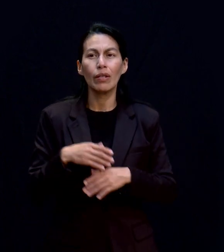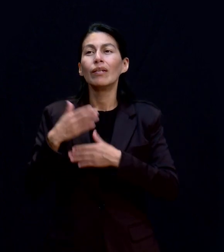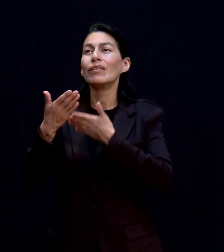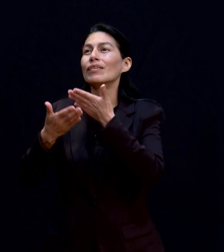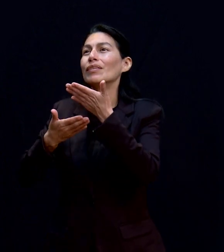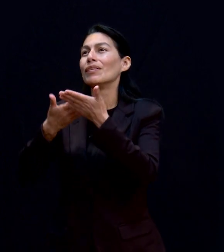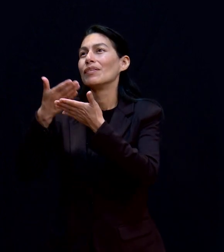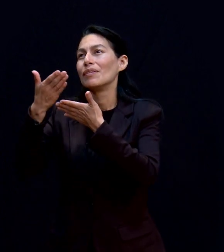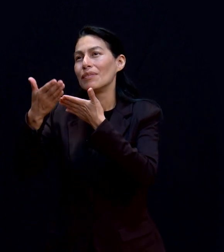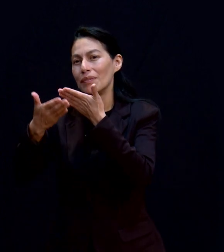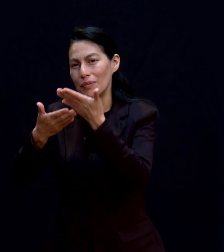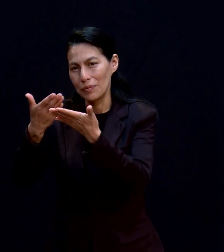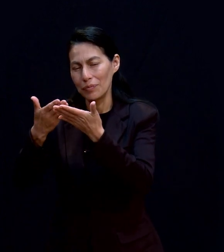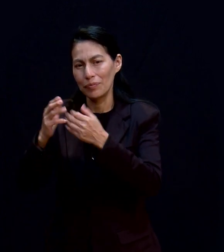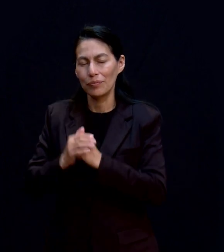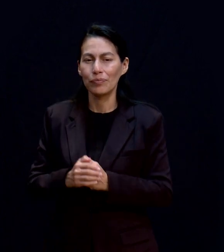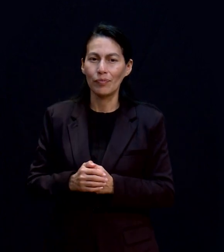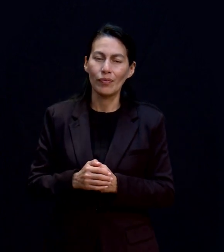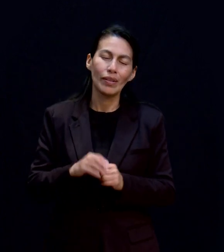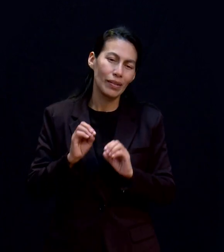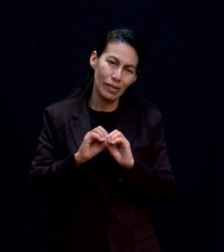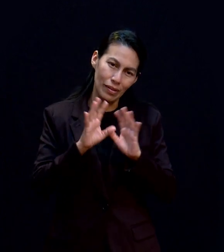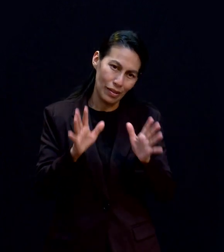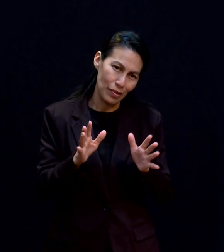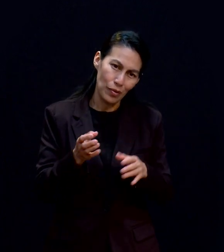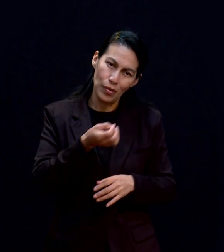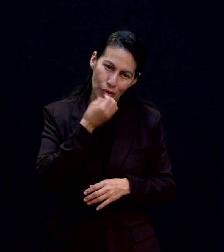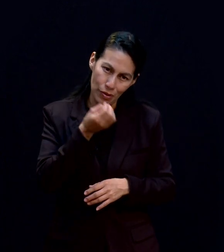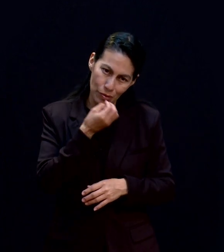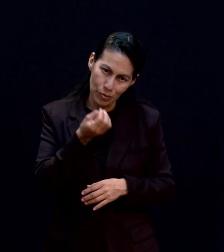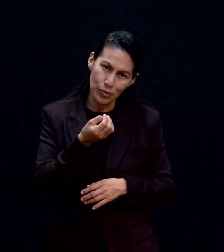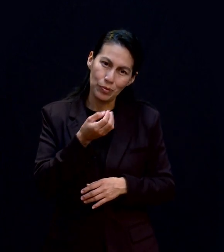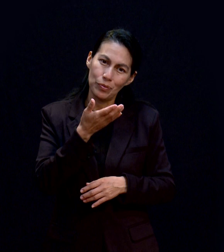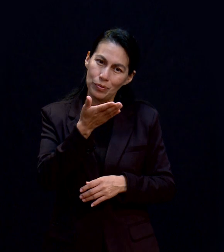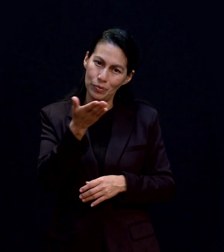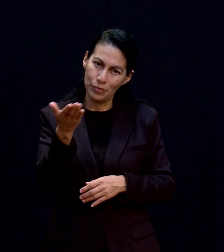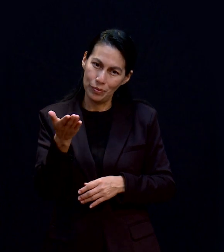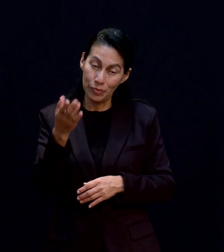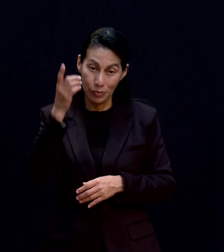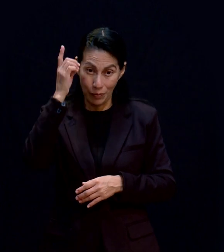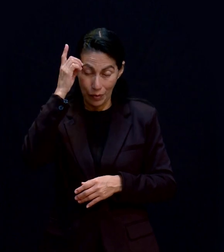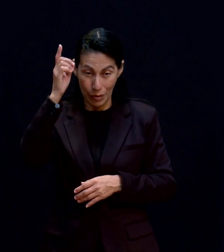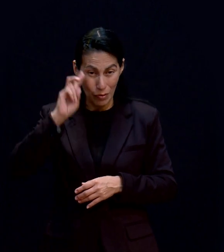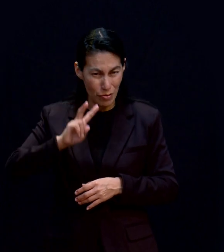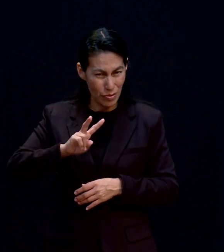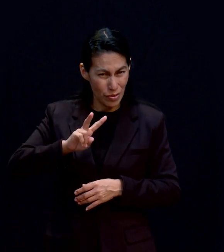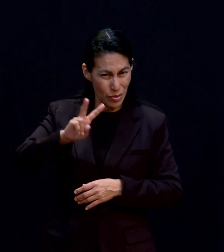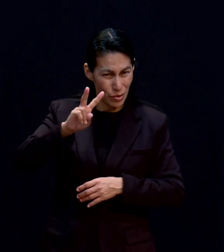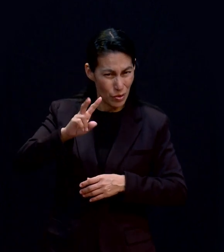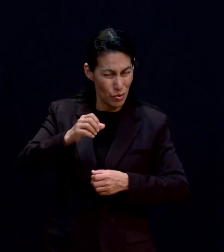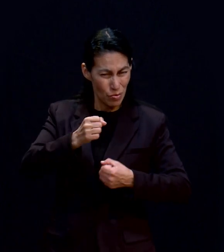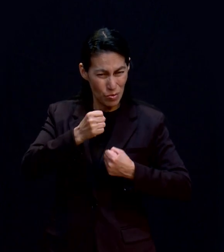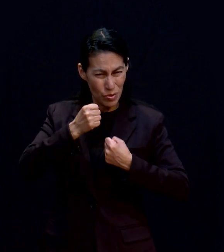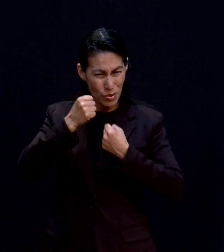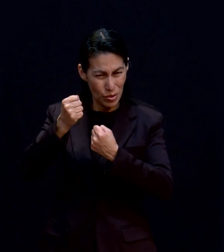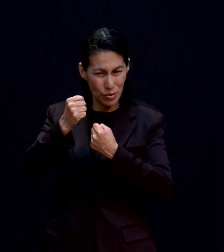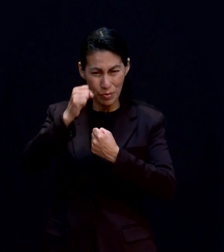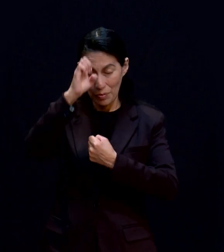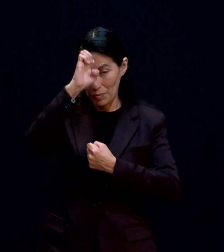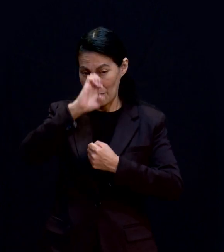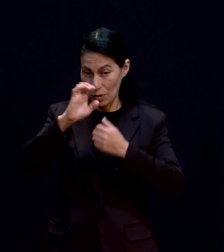por tu nieto y alan el joven brett para que dios le dé la victoria